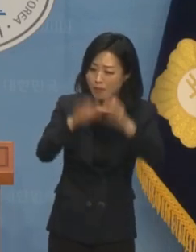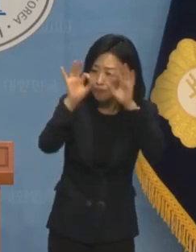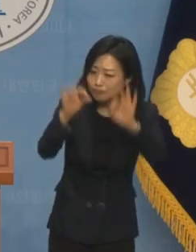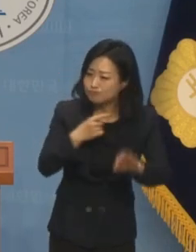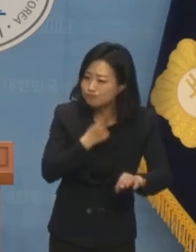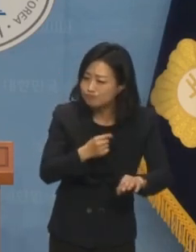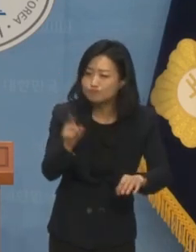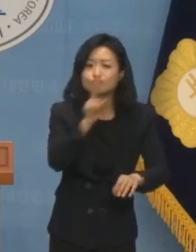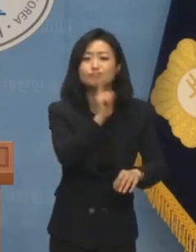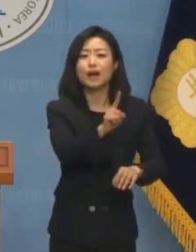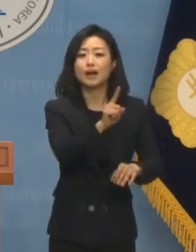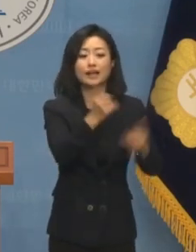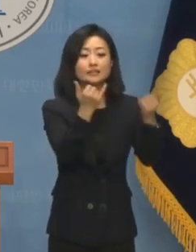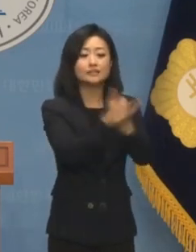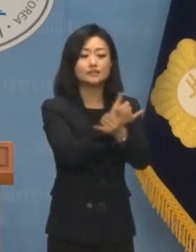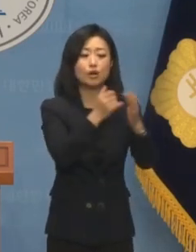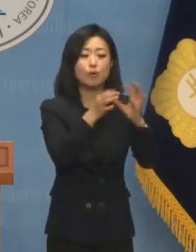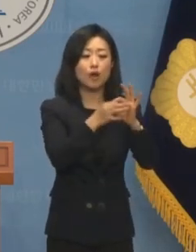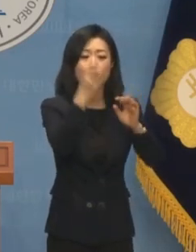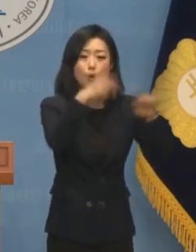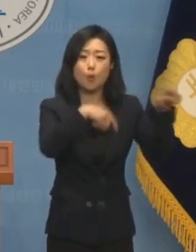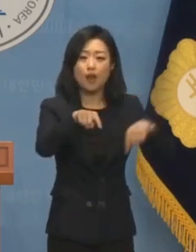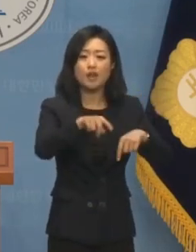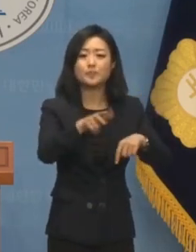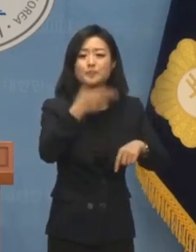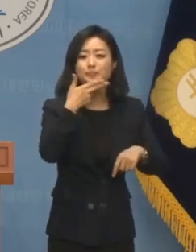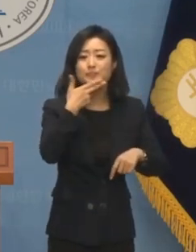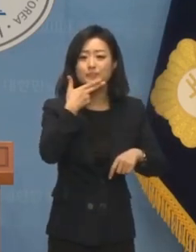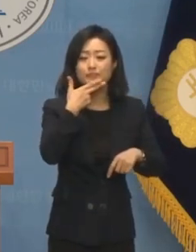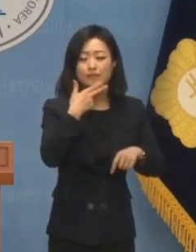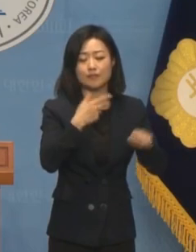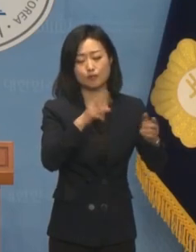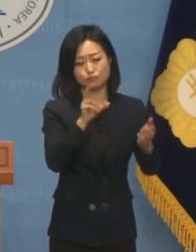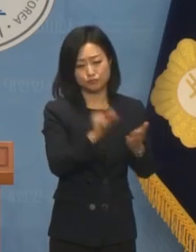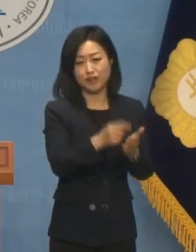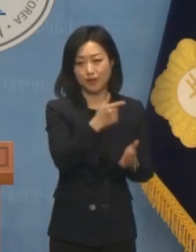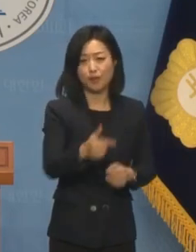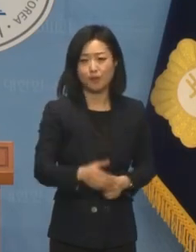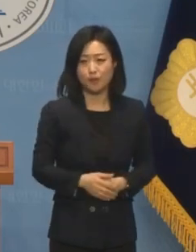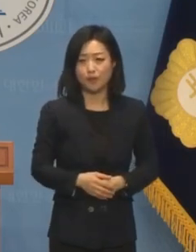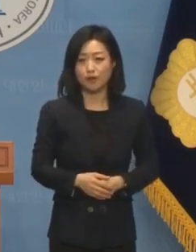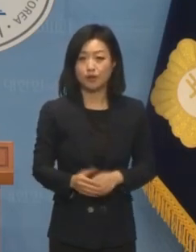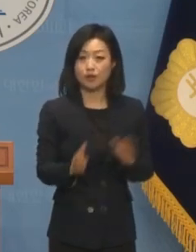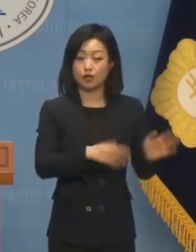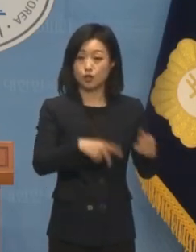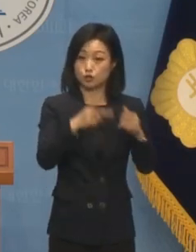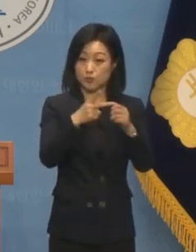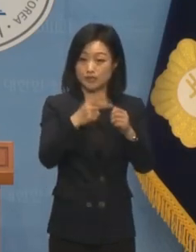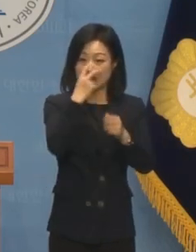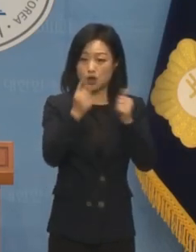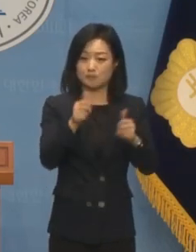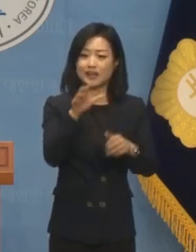친척 관리는 황당 합니다 둘째 검찰